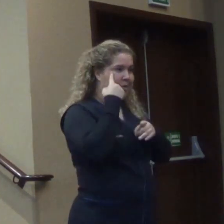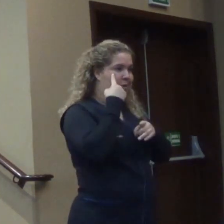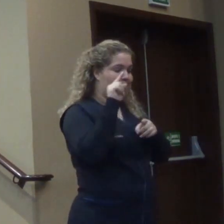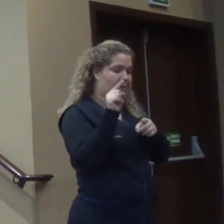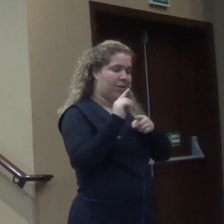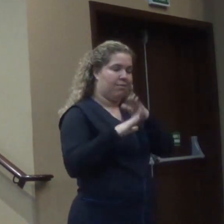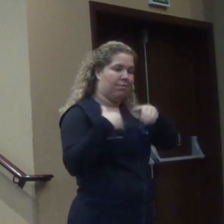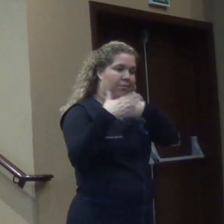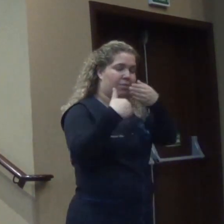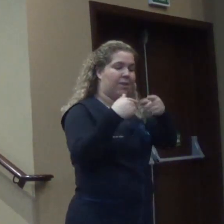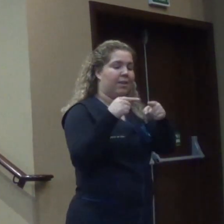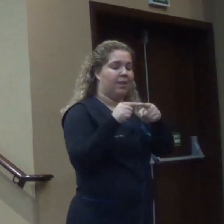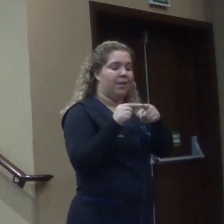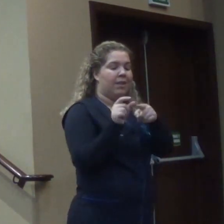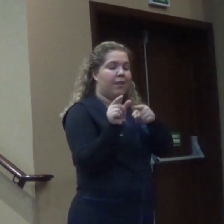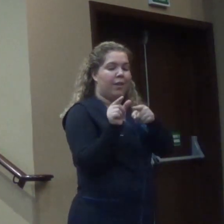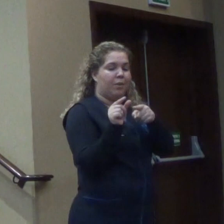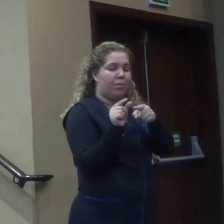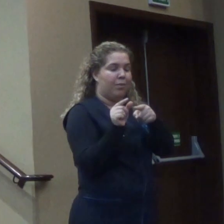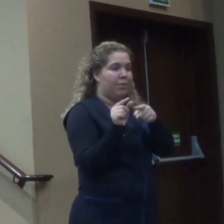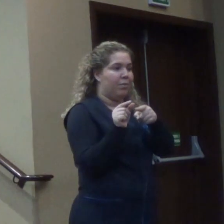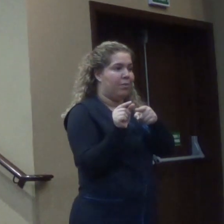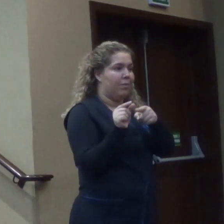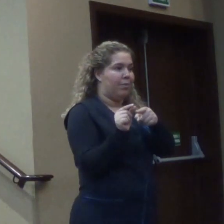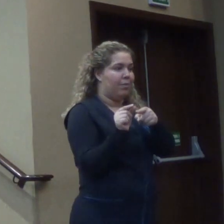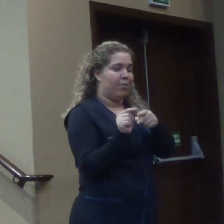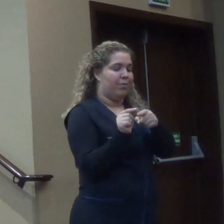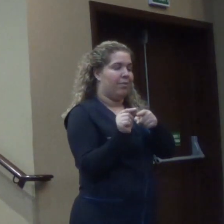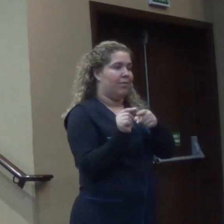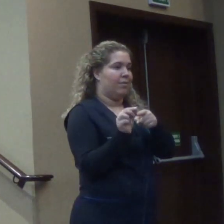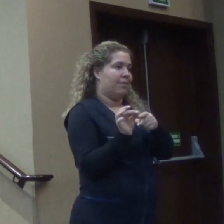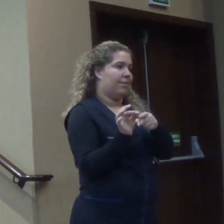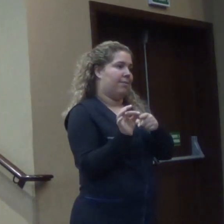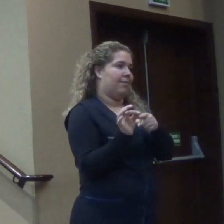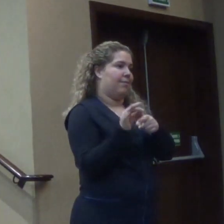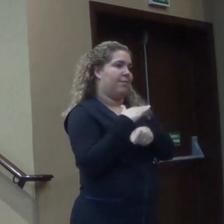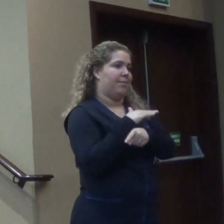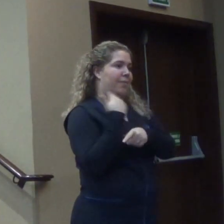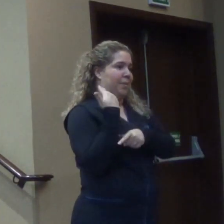Até que quando deixa de encurtar, é porque não tem mais como encurtar e você...